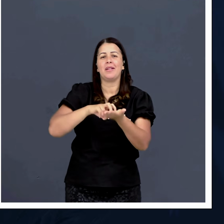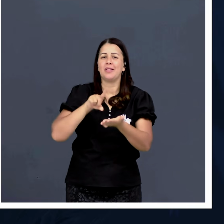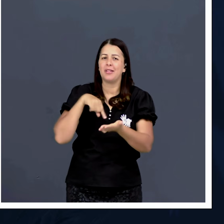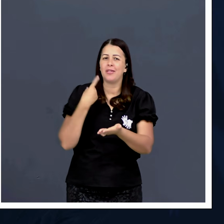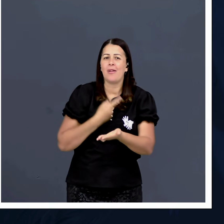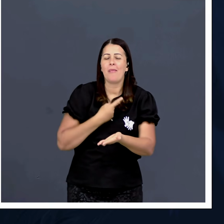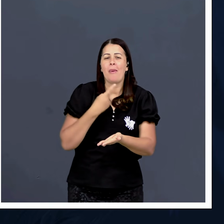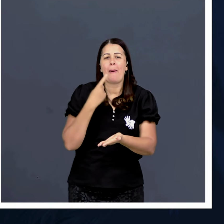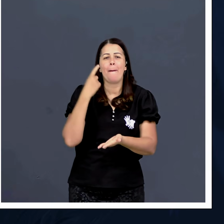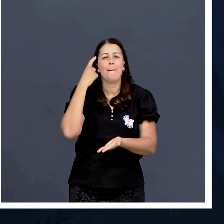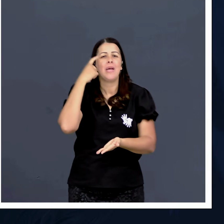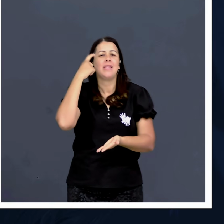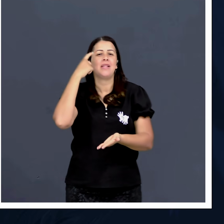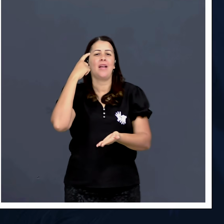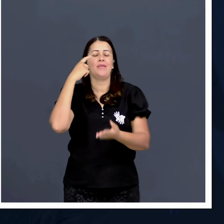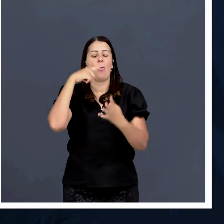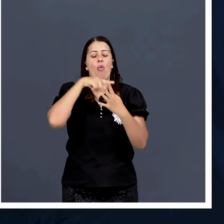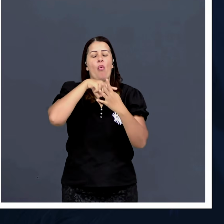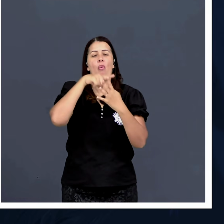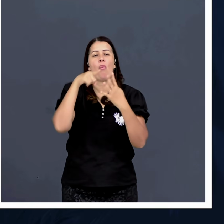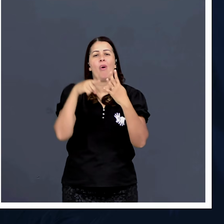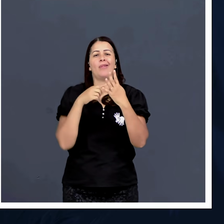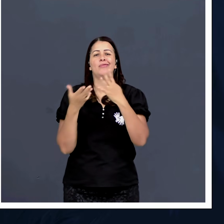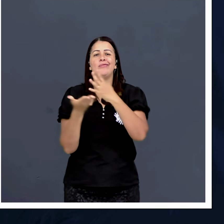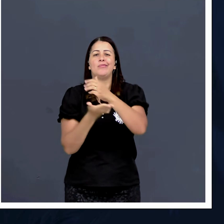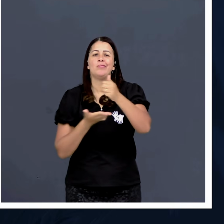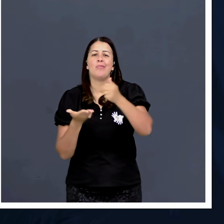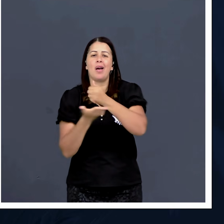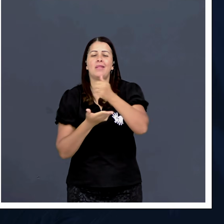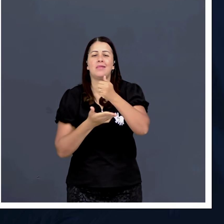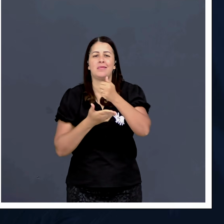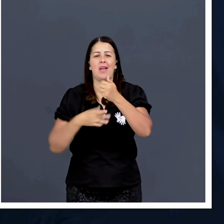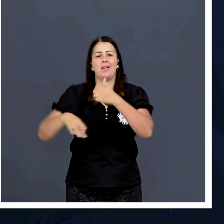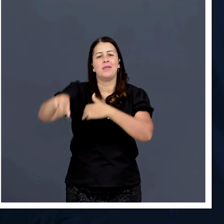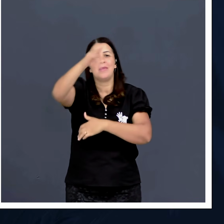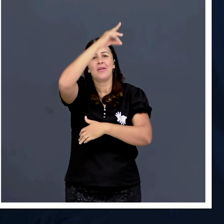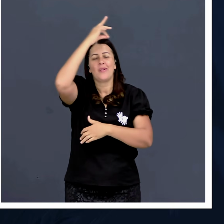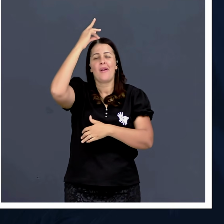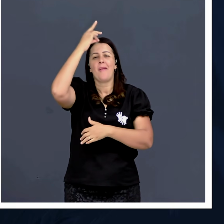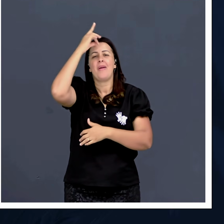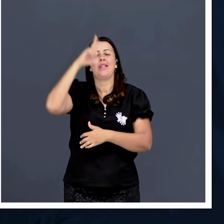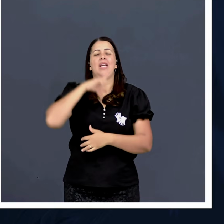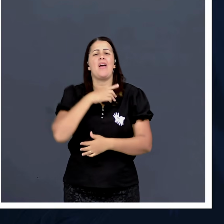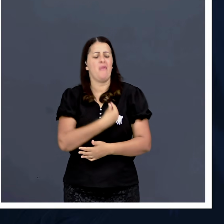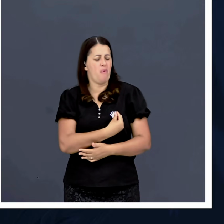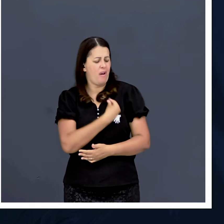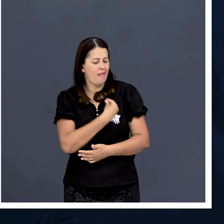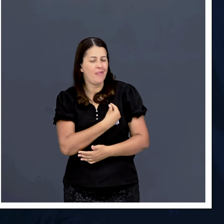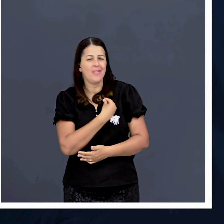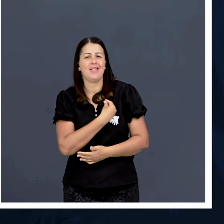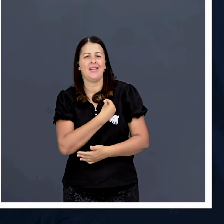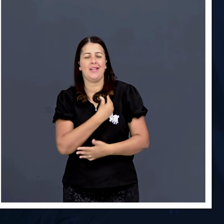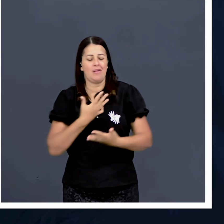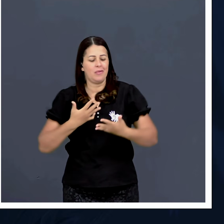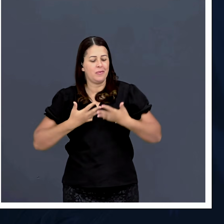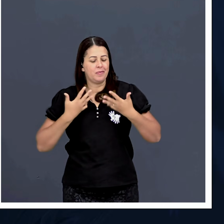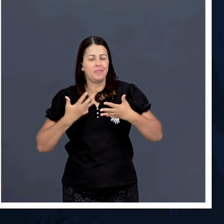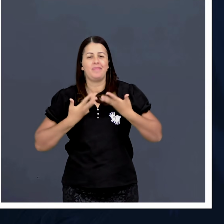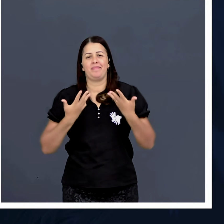vamos meditar em quais são os 4 pilares espirituais para desfrutarmos de uma vida com